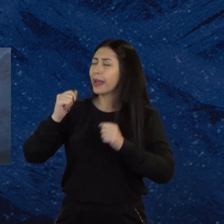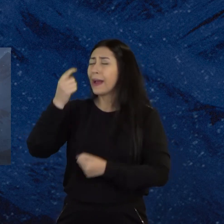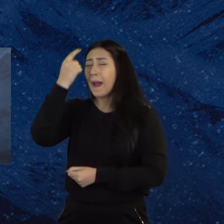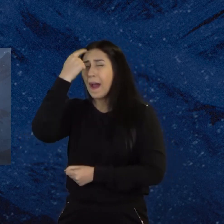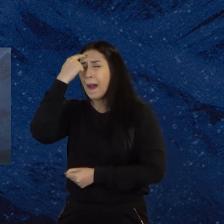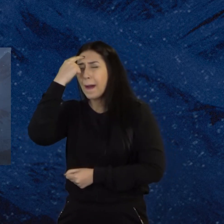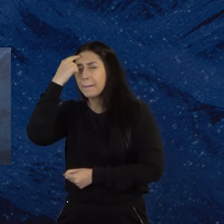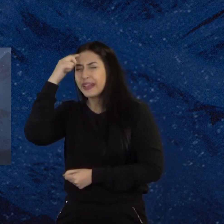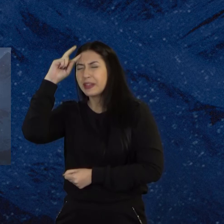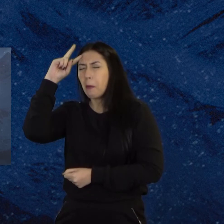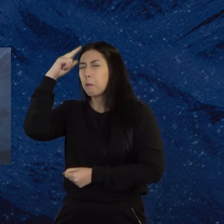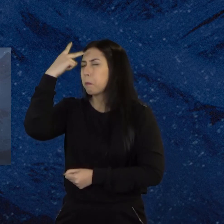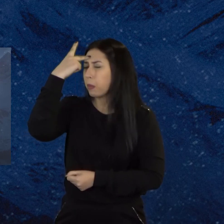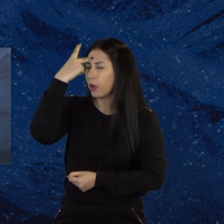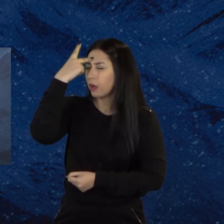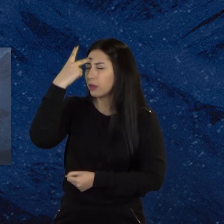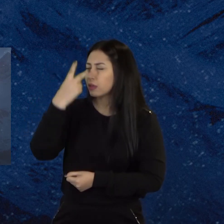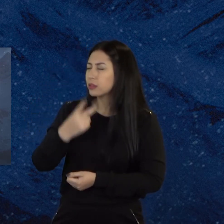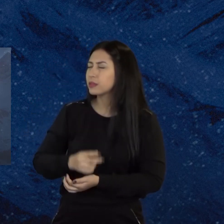Psicologicamente.